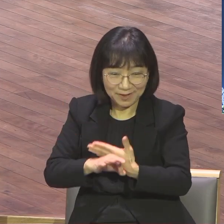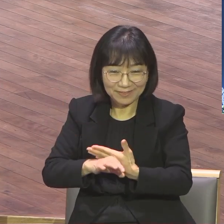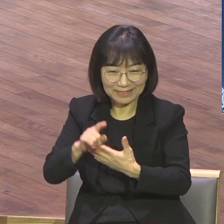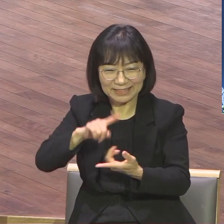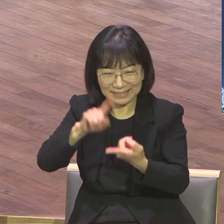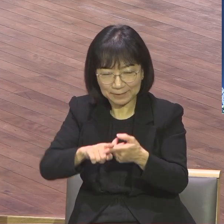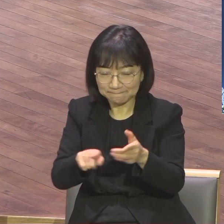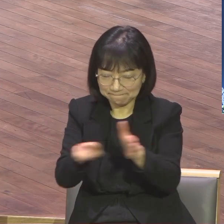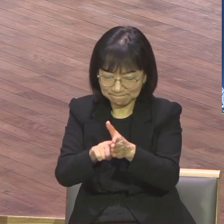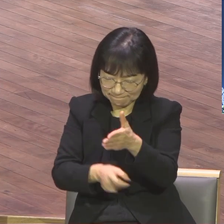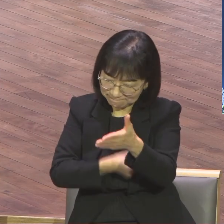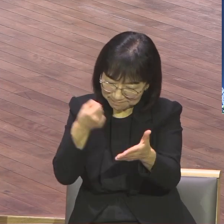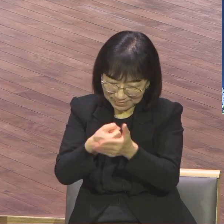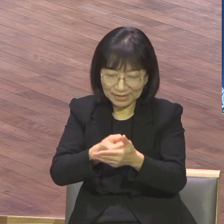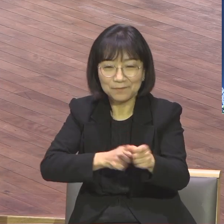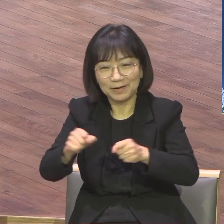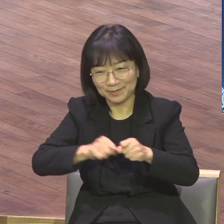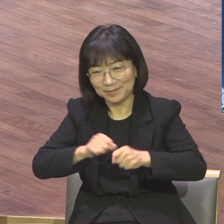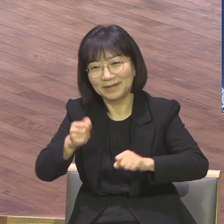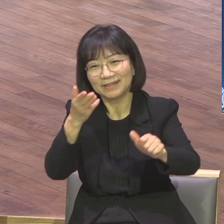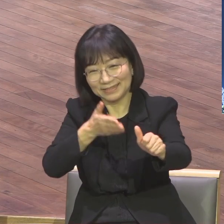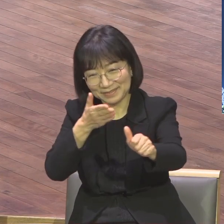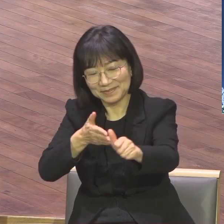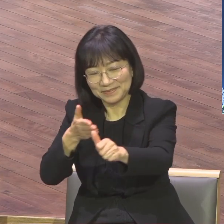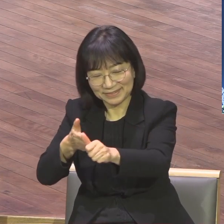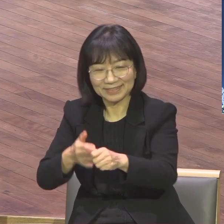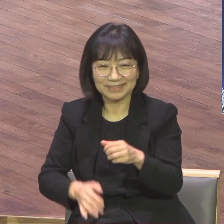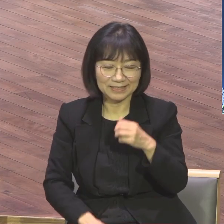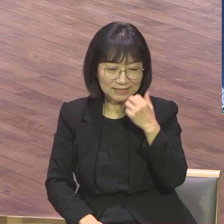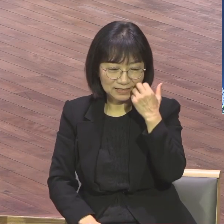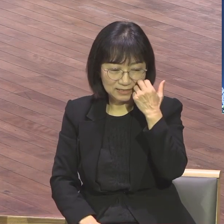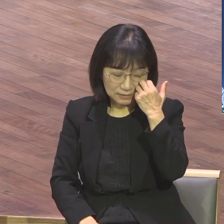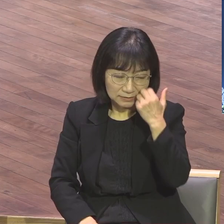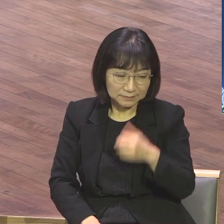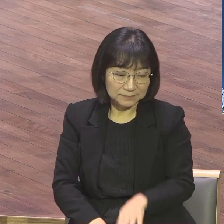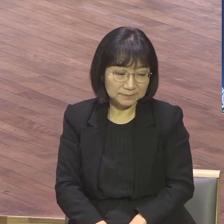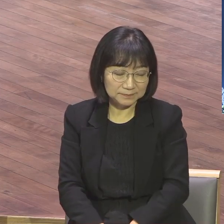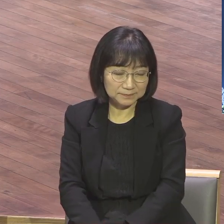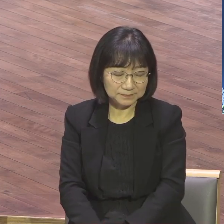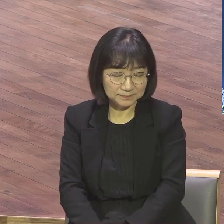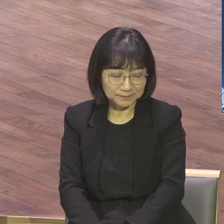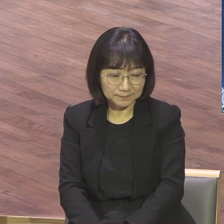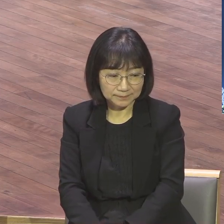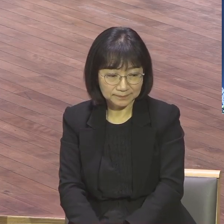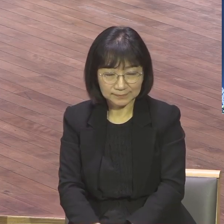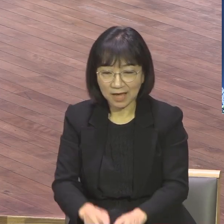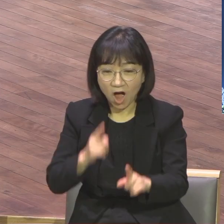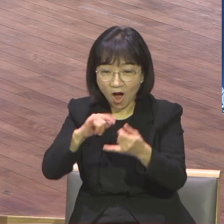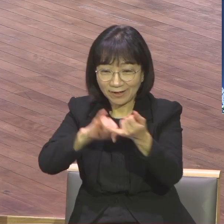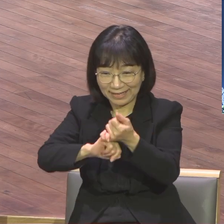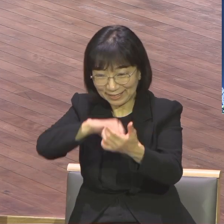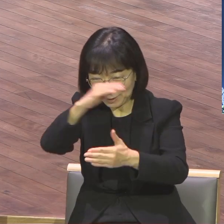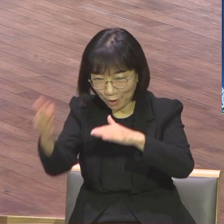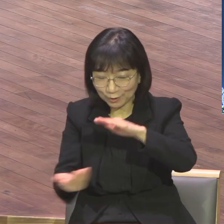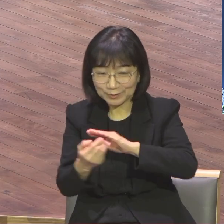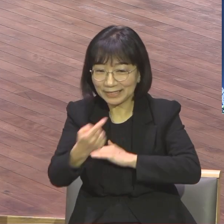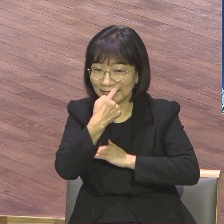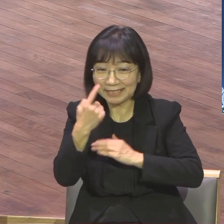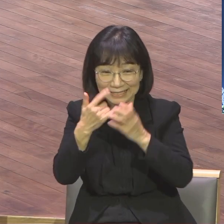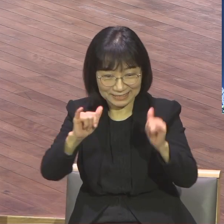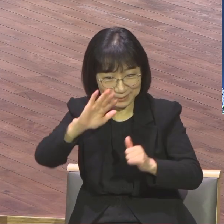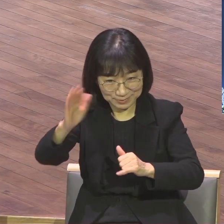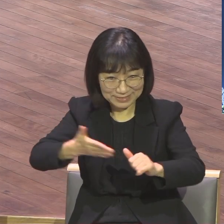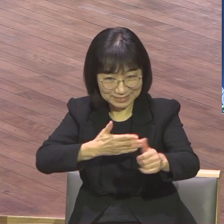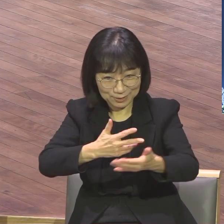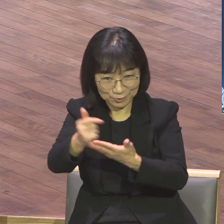그래서 어떻게 하나님께서 어떻게 역사한지를 실제로 체험하고 언약 성취의 증인들 다 되시기를 제물로